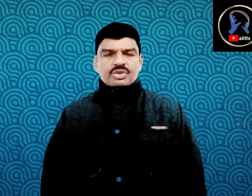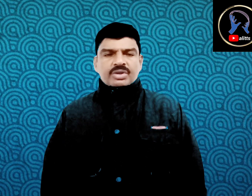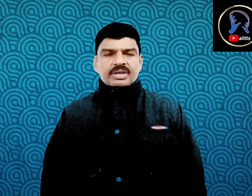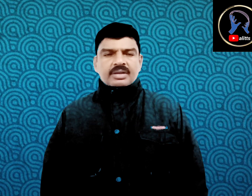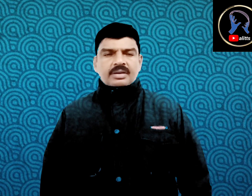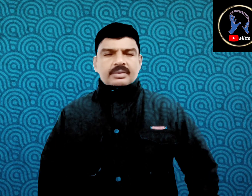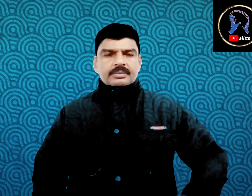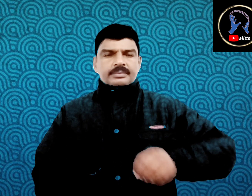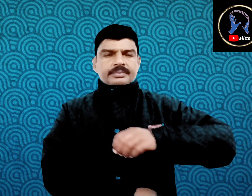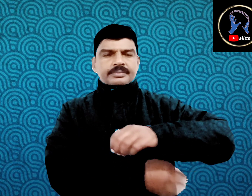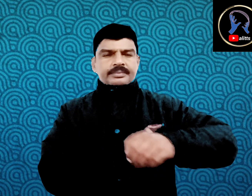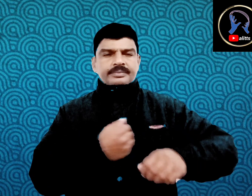चोरी करना